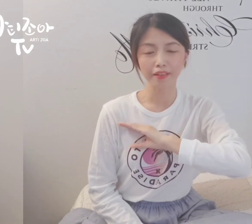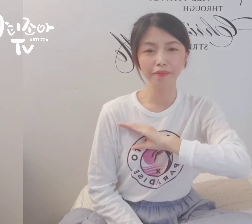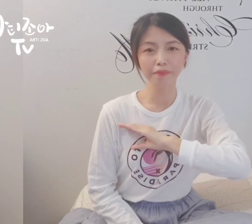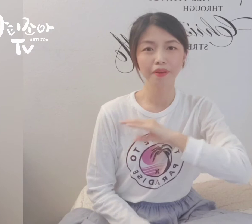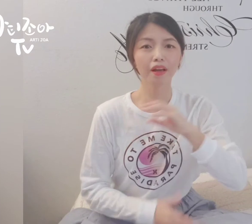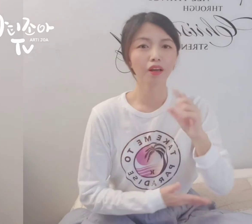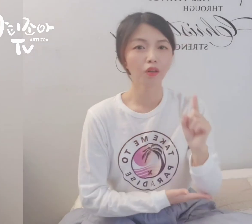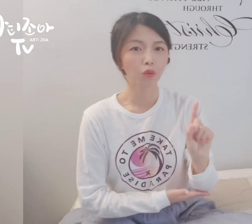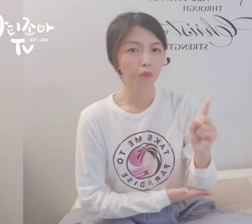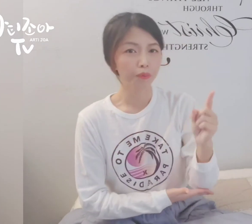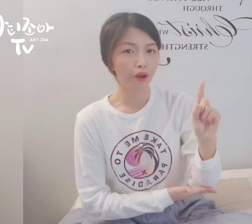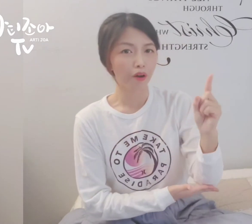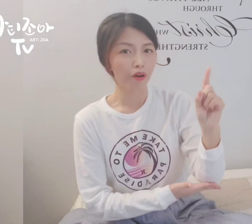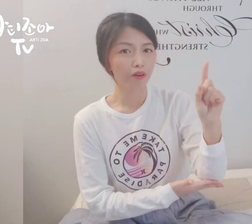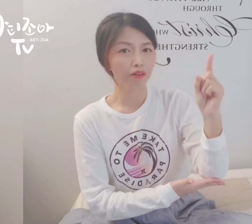이름 높여